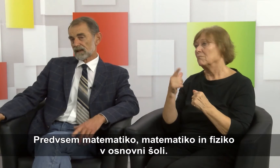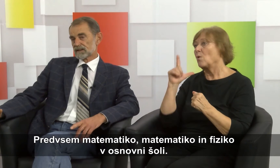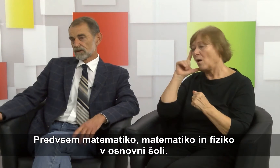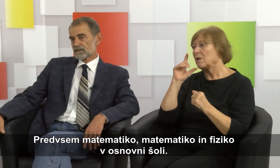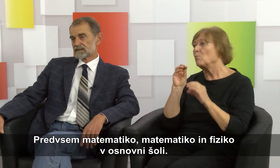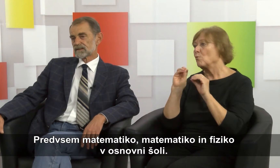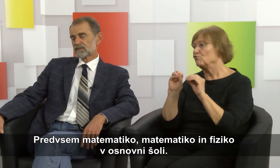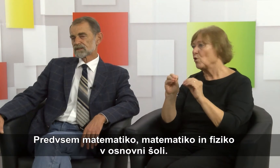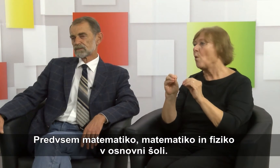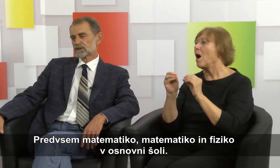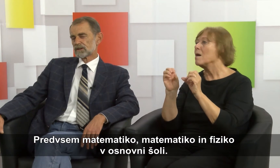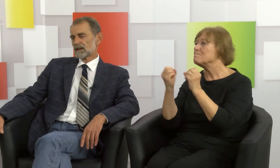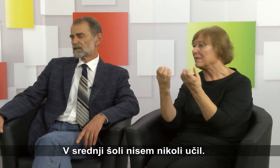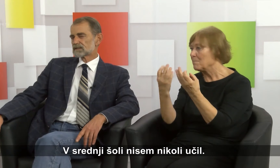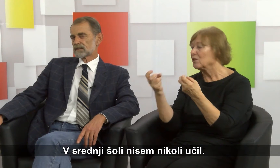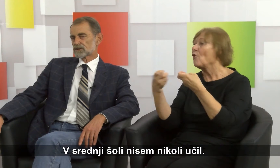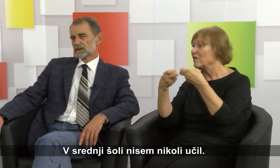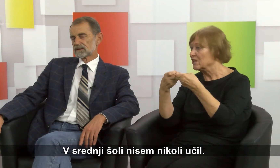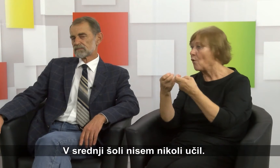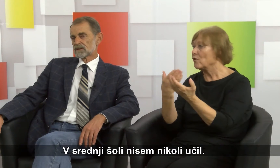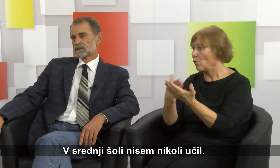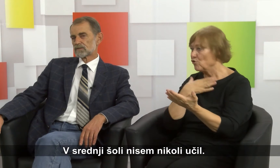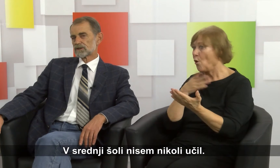matematiko in fiziko v osnovni šoli. V srednji šoli nisem nikoli učil.